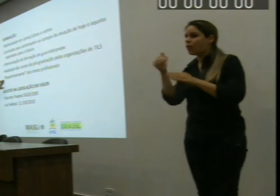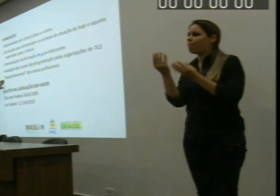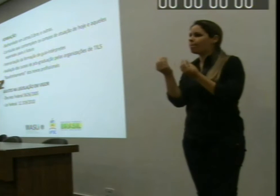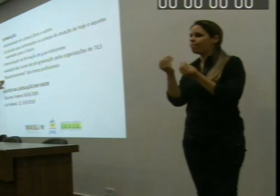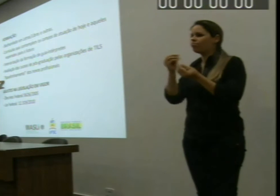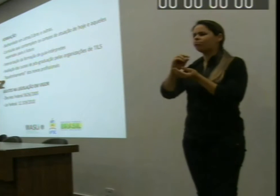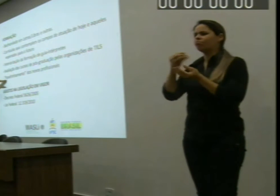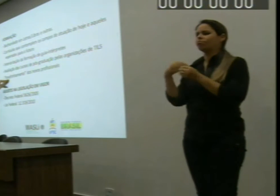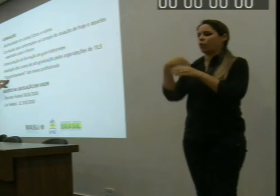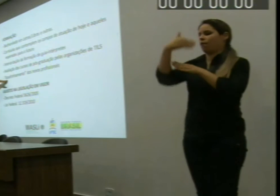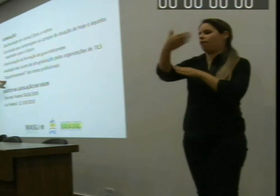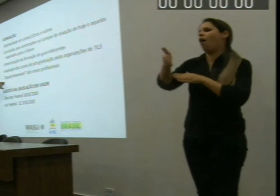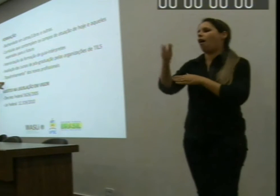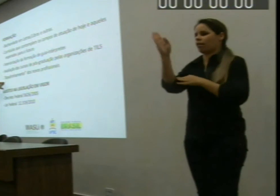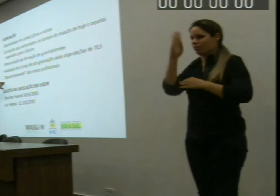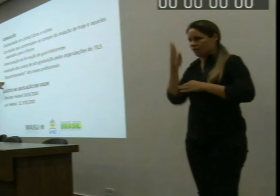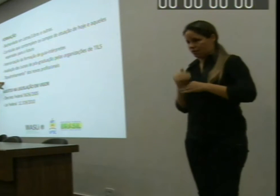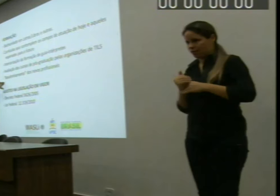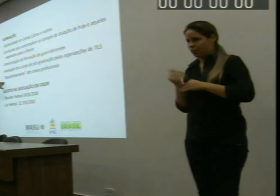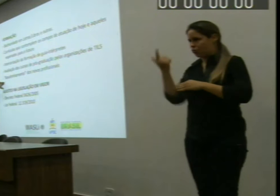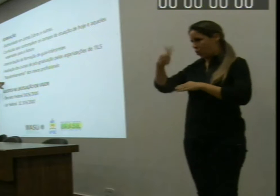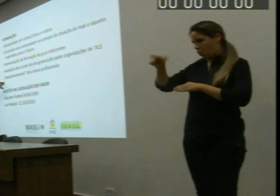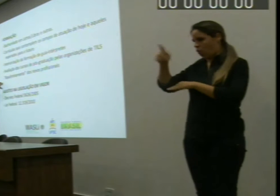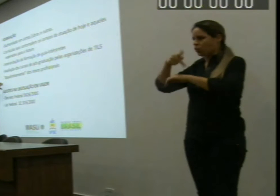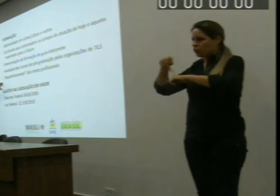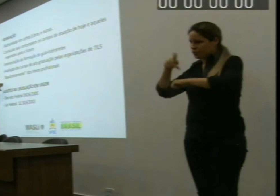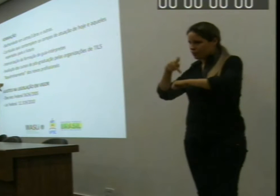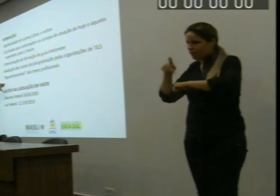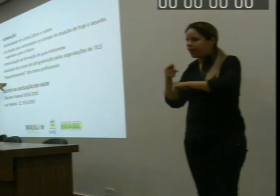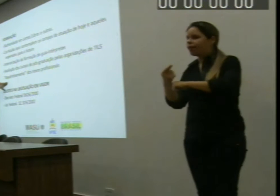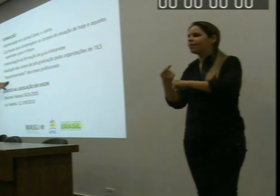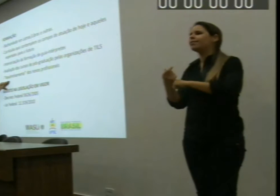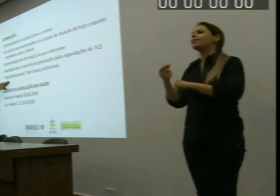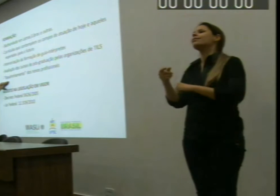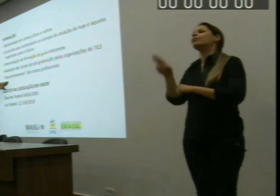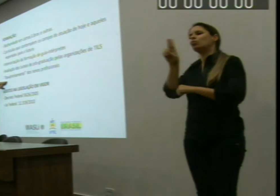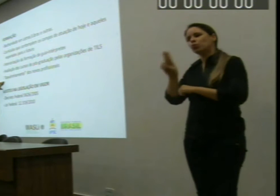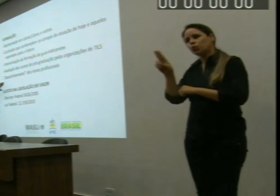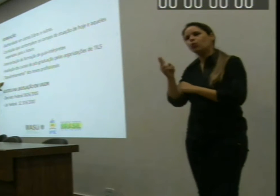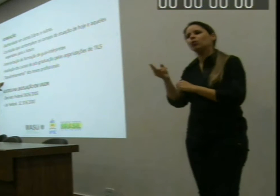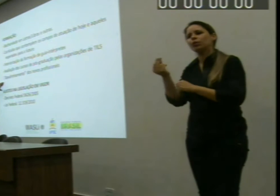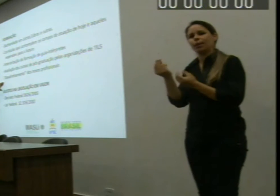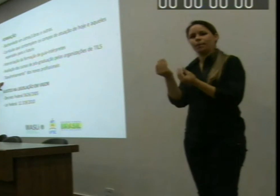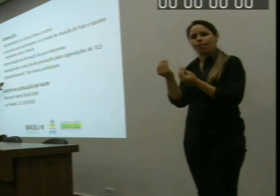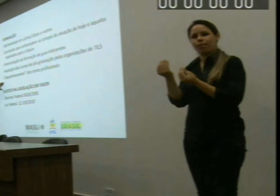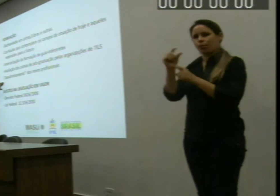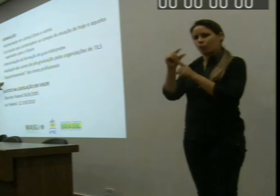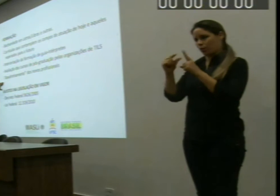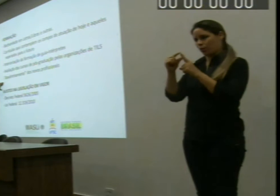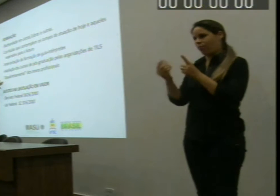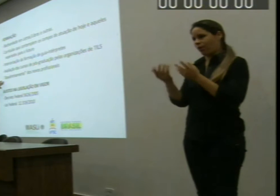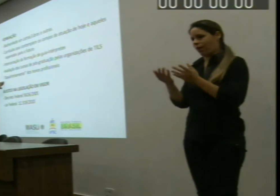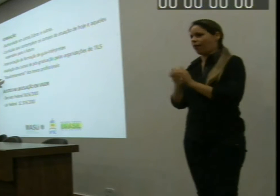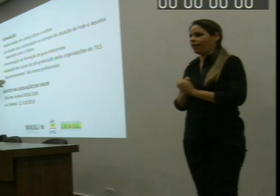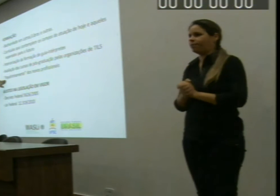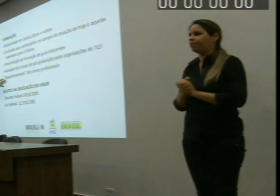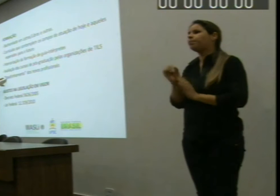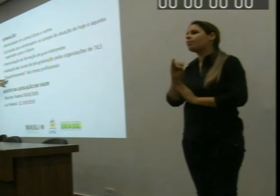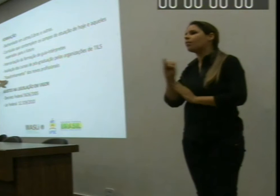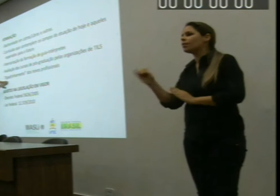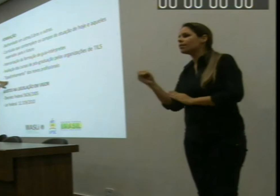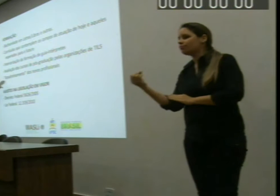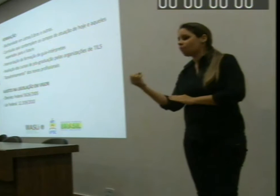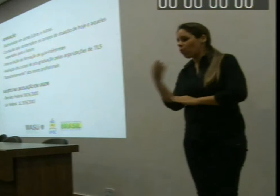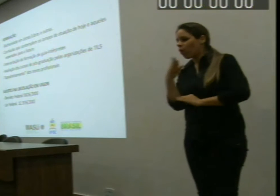porque você não deixa mais os intérpretes soltos então toda vez que surge um intérprete novo na praça ele vai receber